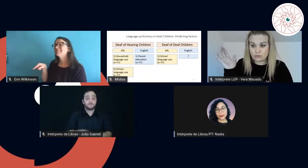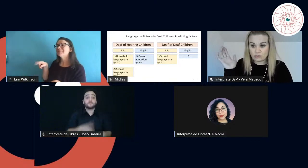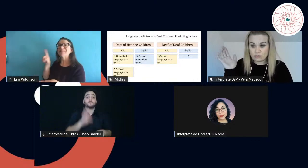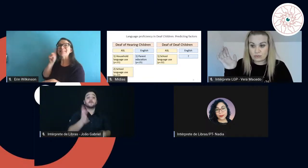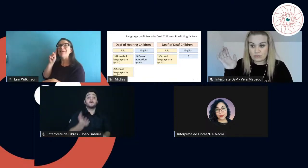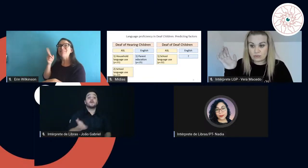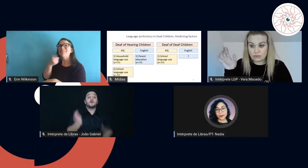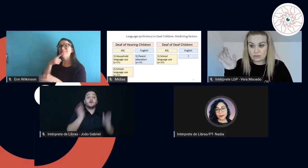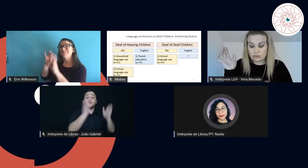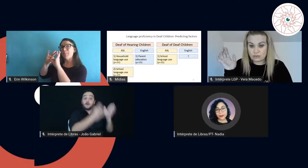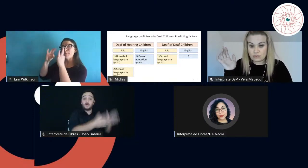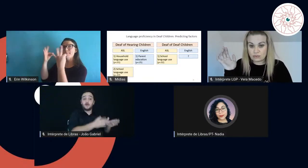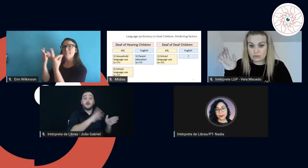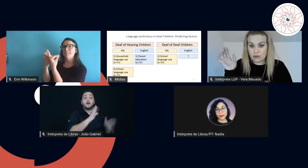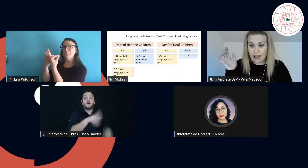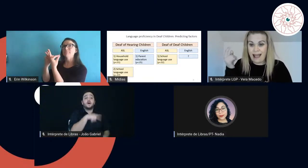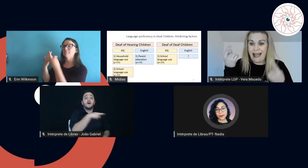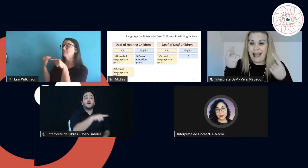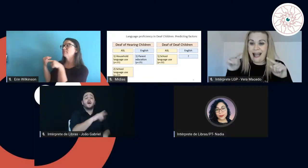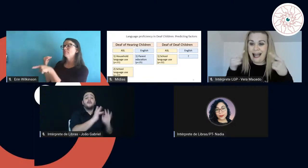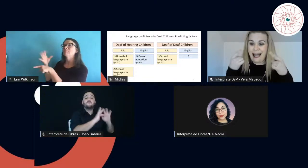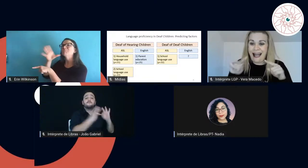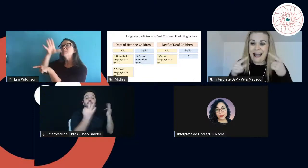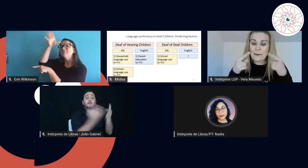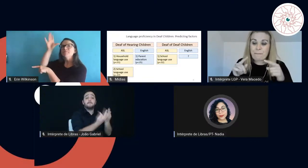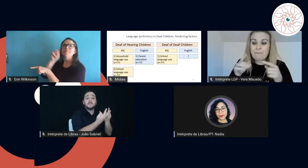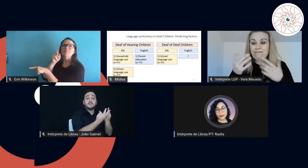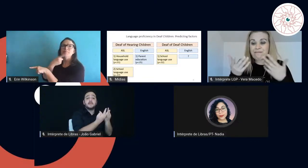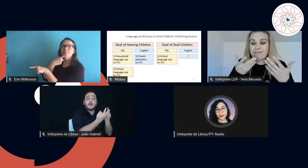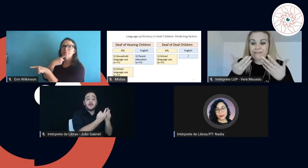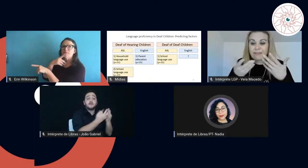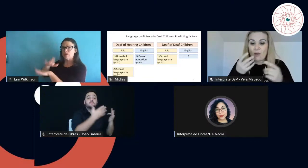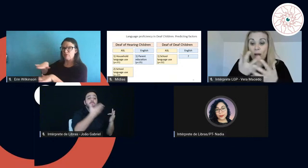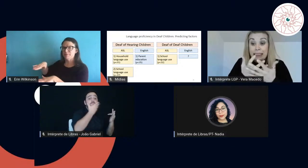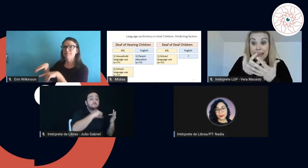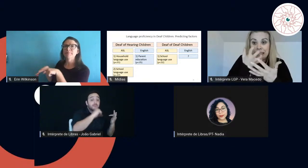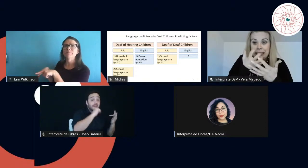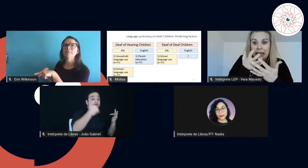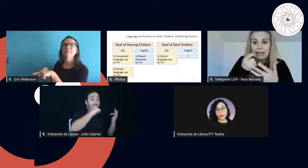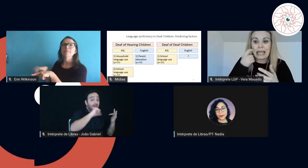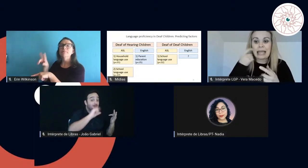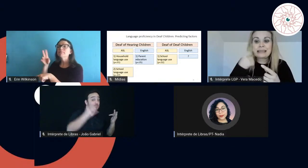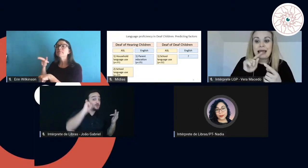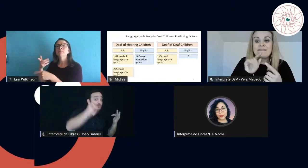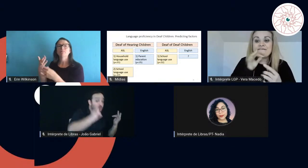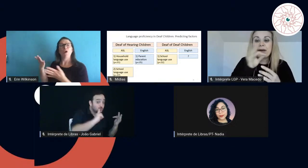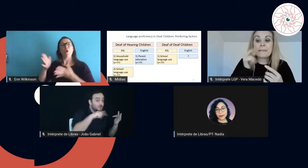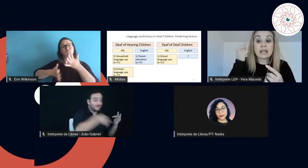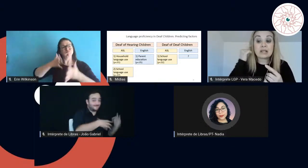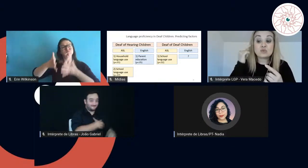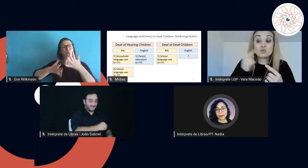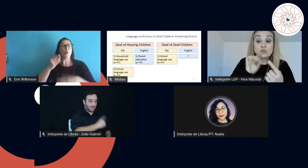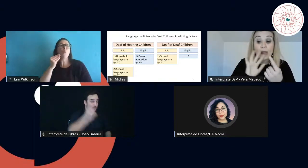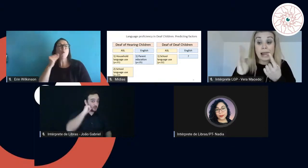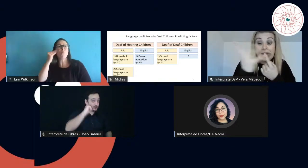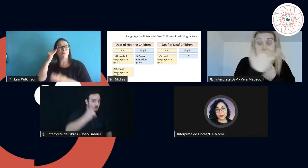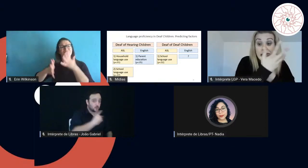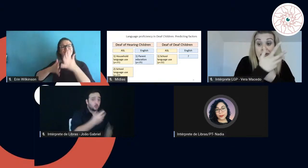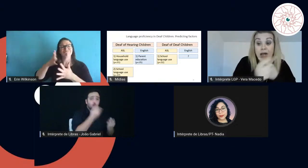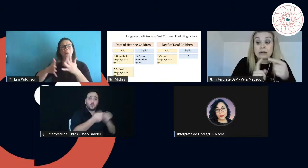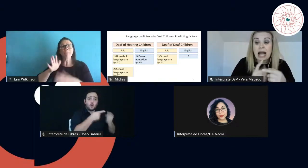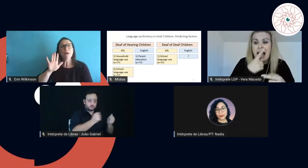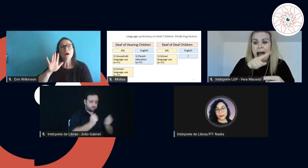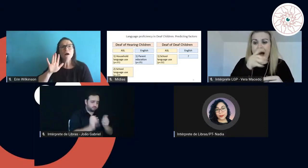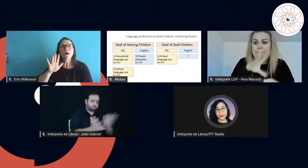percebemos que há uma certa ênfase para esses indivíduos. E quando falamos de